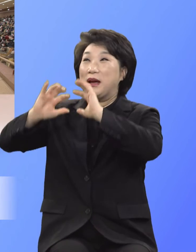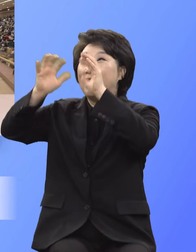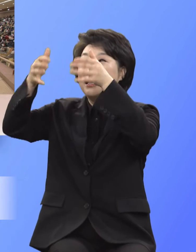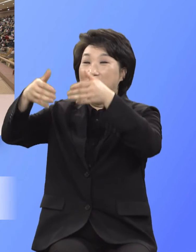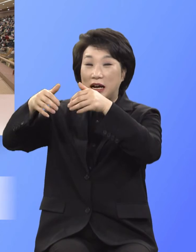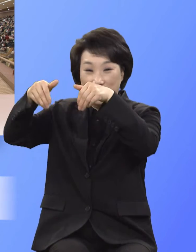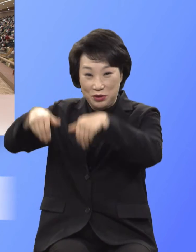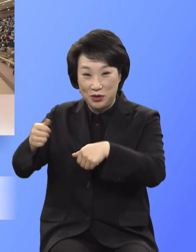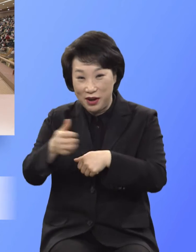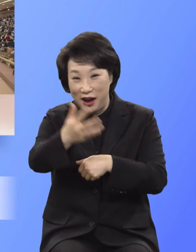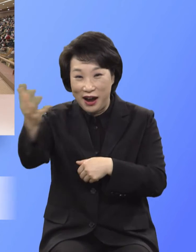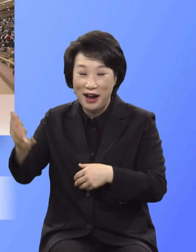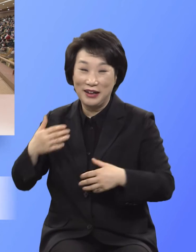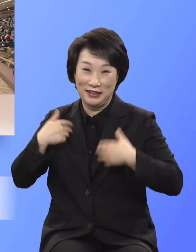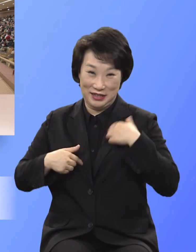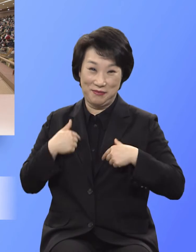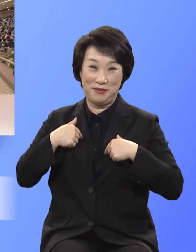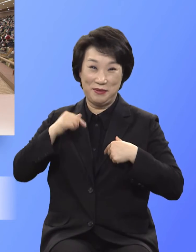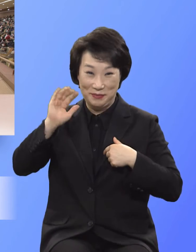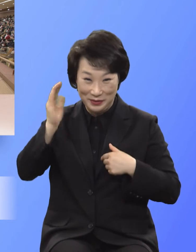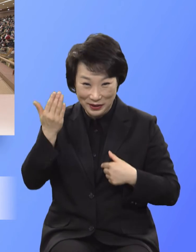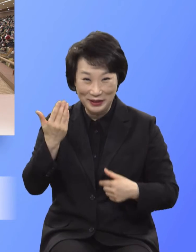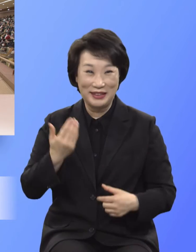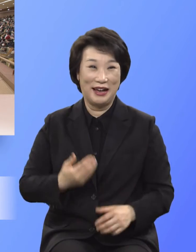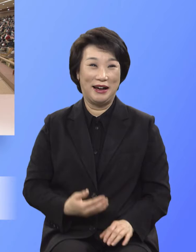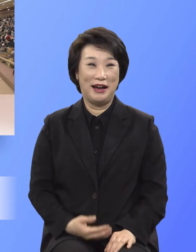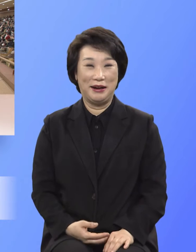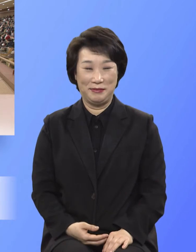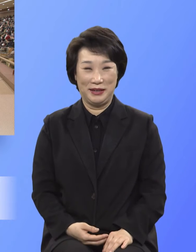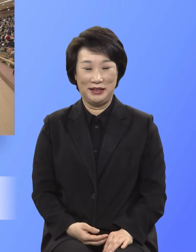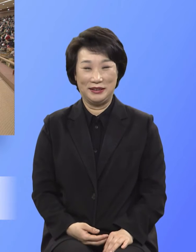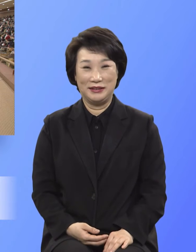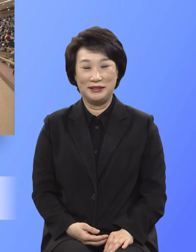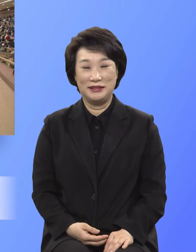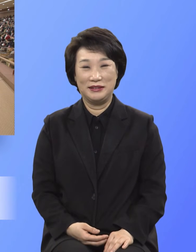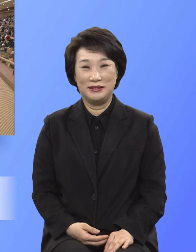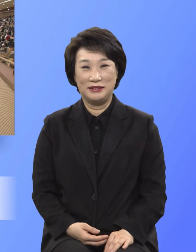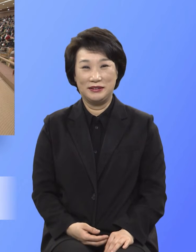하나님의 사자들 앞에서 기쁨이 넘친다는 것입니다.